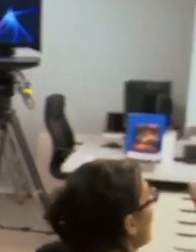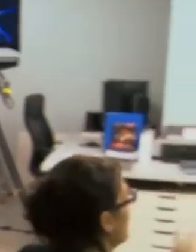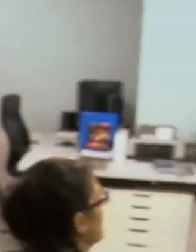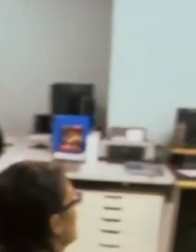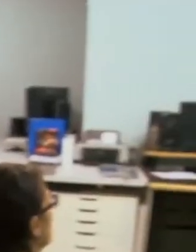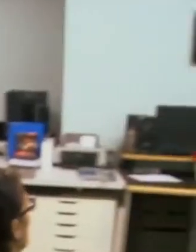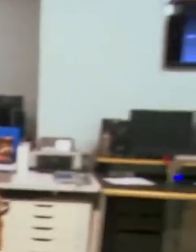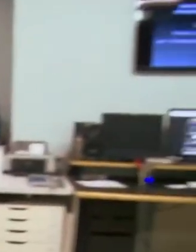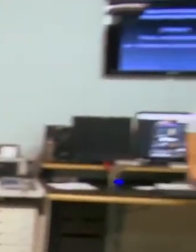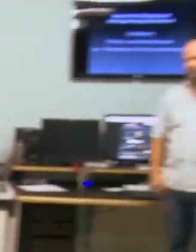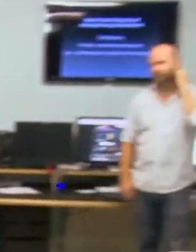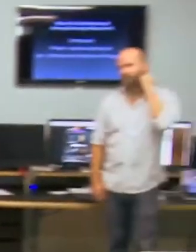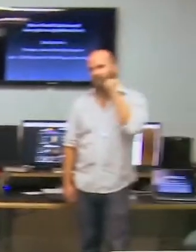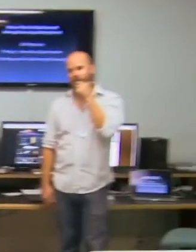Ist es dann besser?